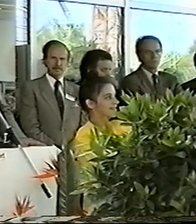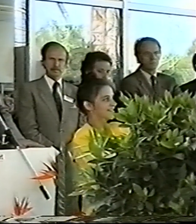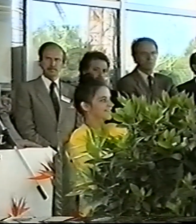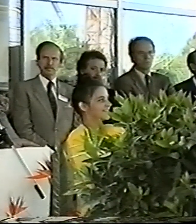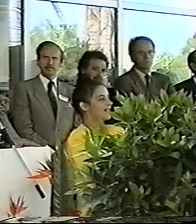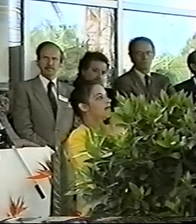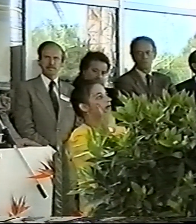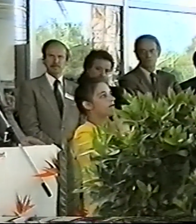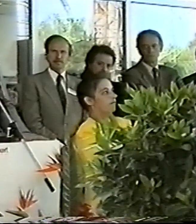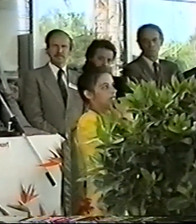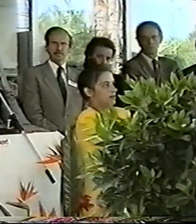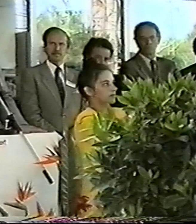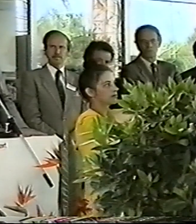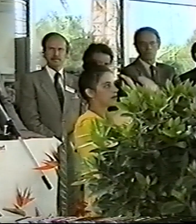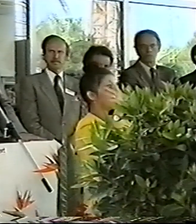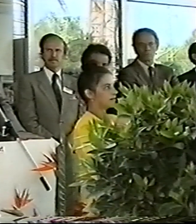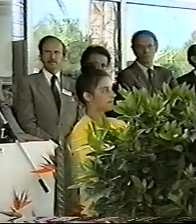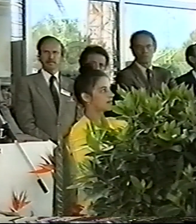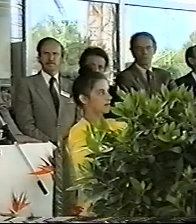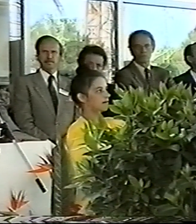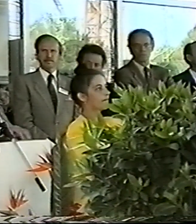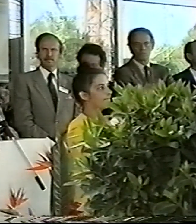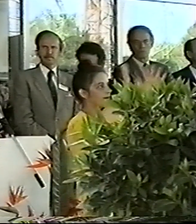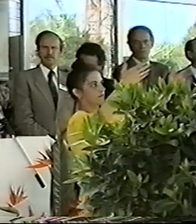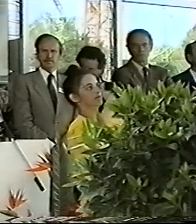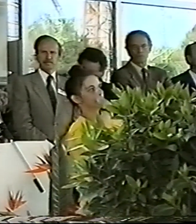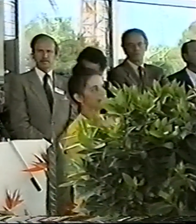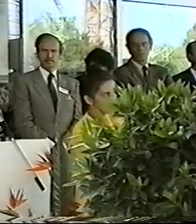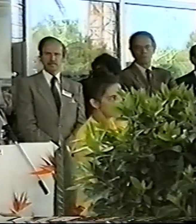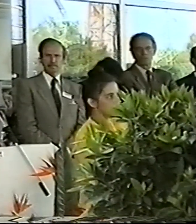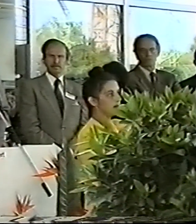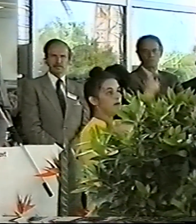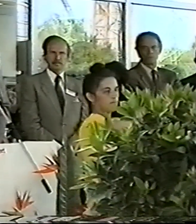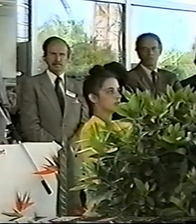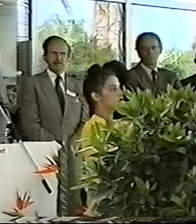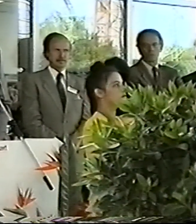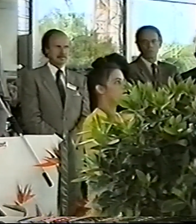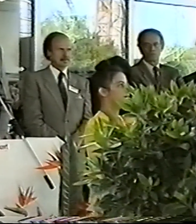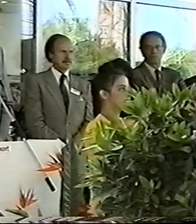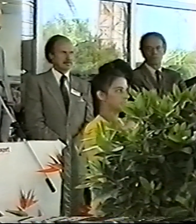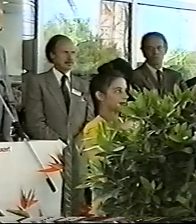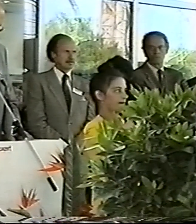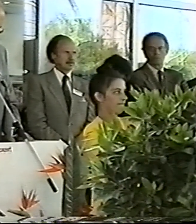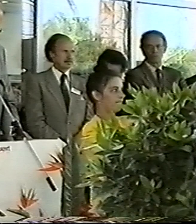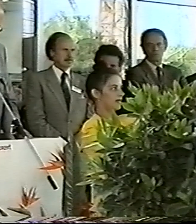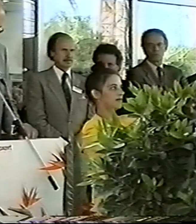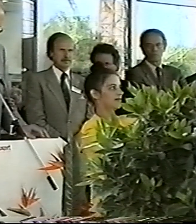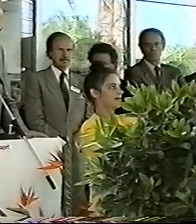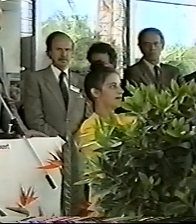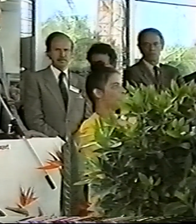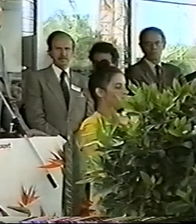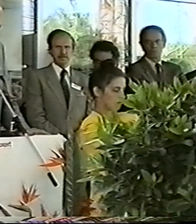donc ici de le dire très clairement. Bravo et merci aux commerçants de cette ville pour l'exemple